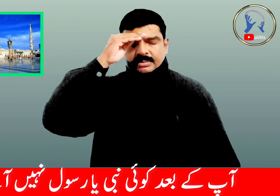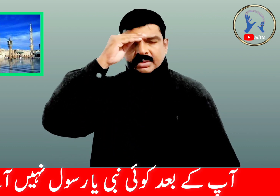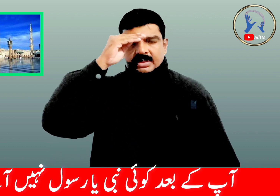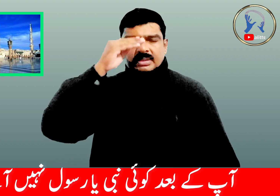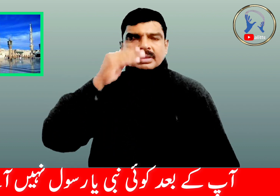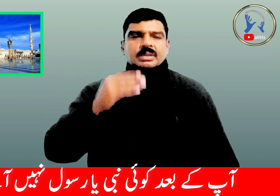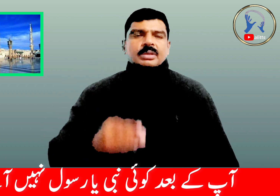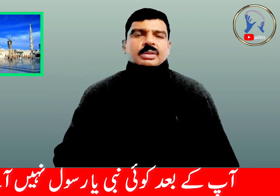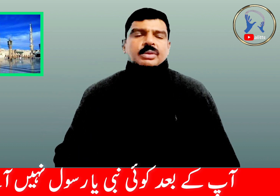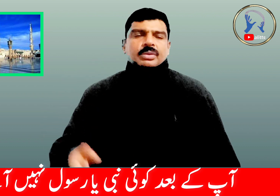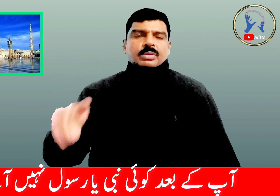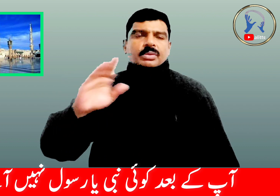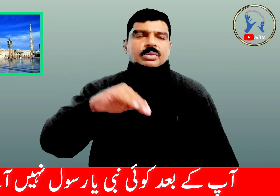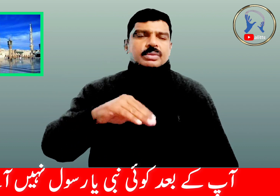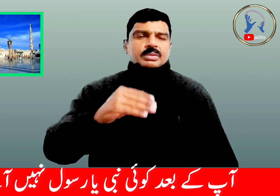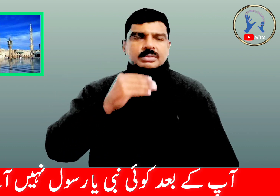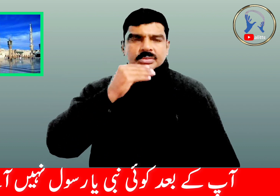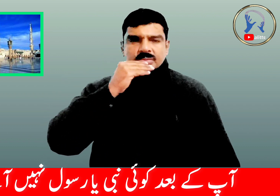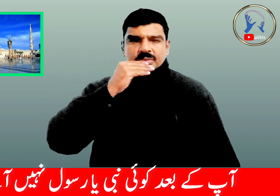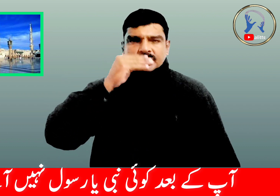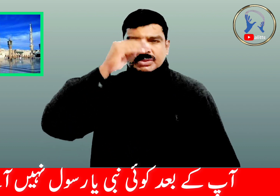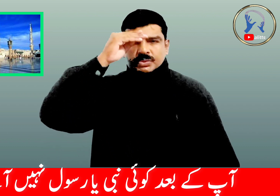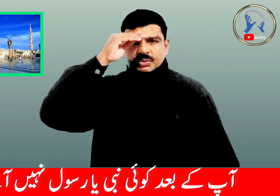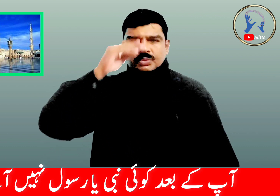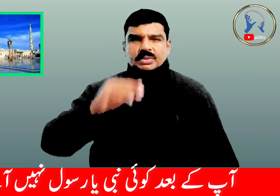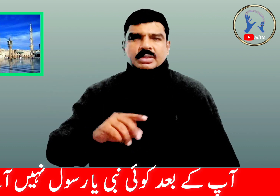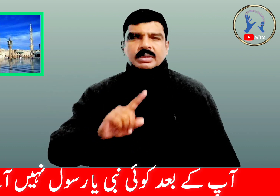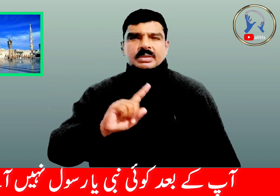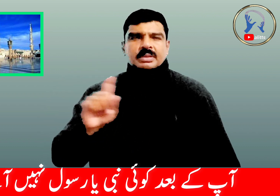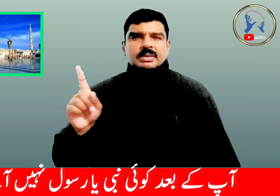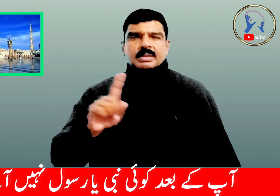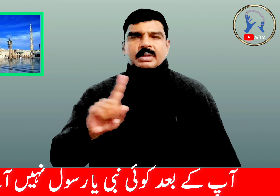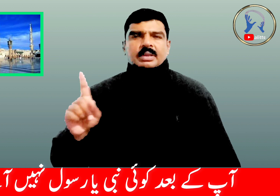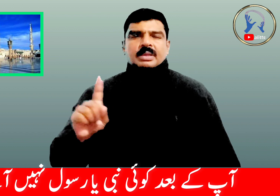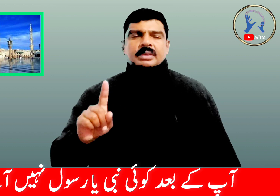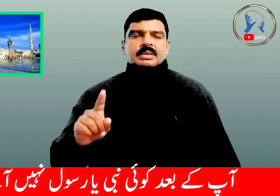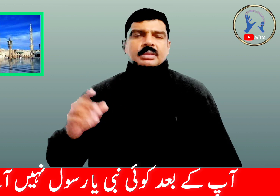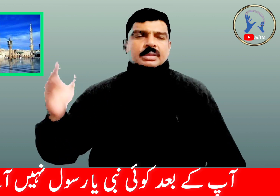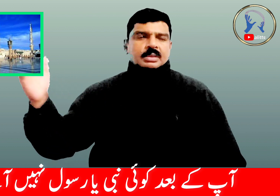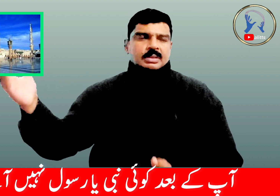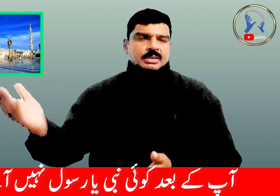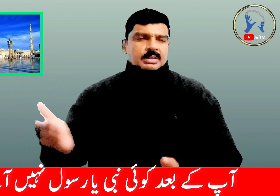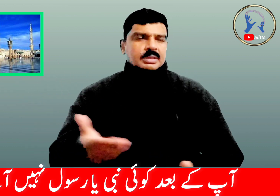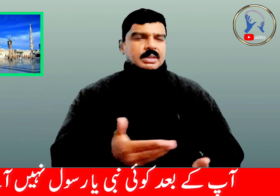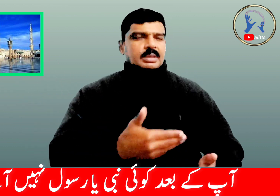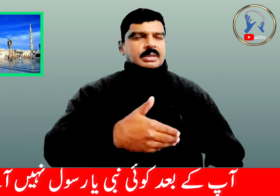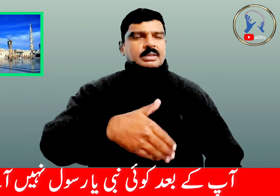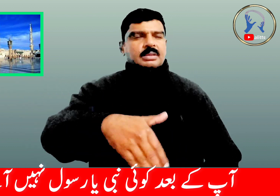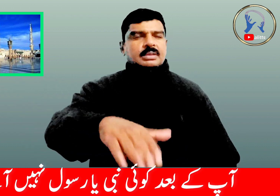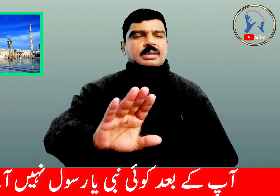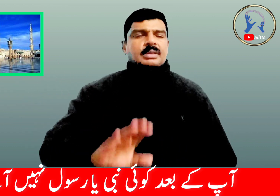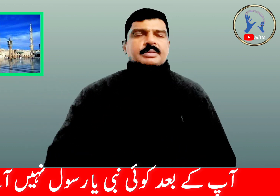نبی اور رسول نہیں آئے گا۔